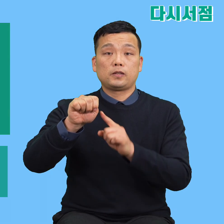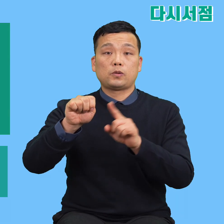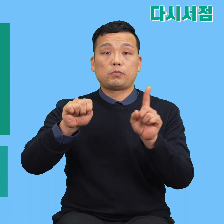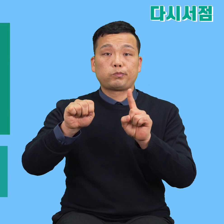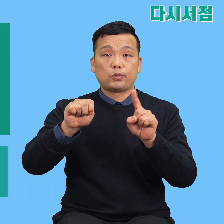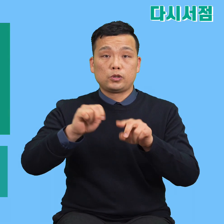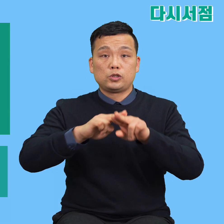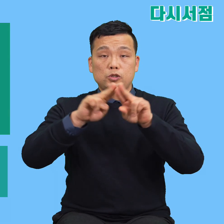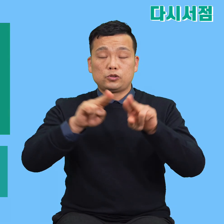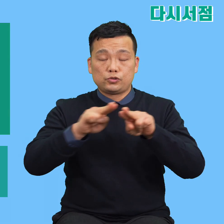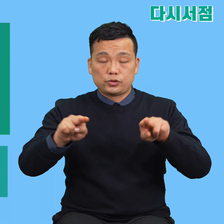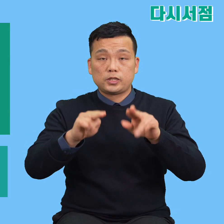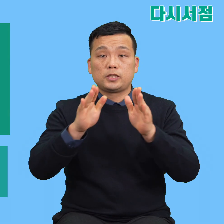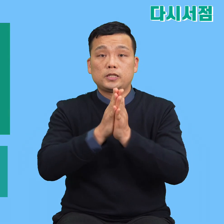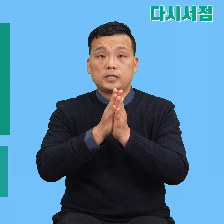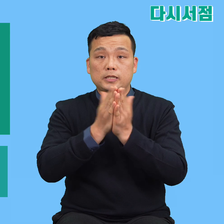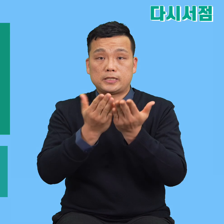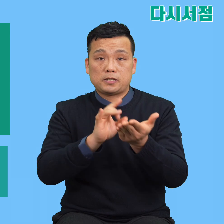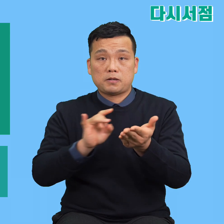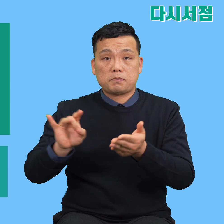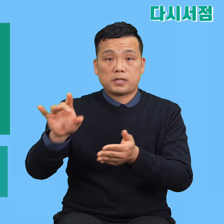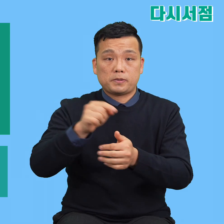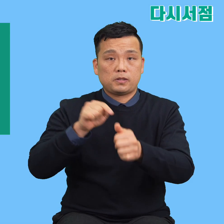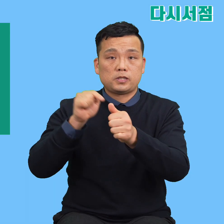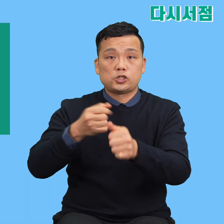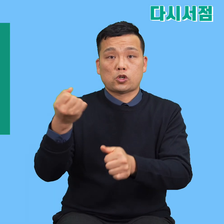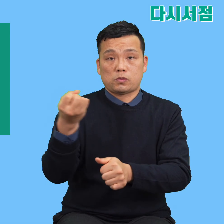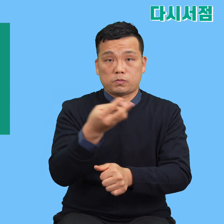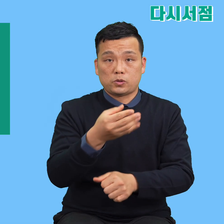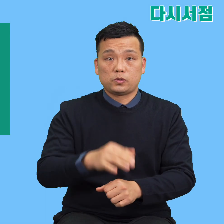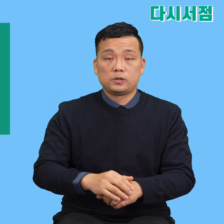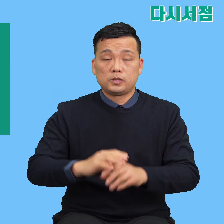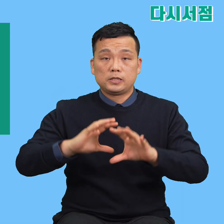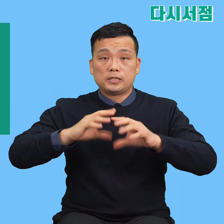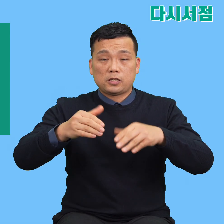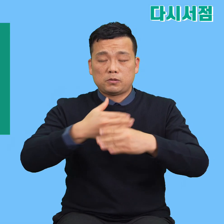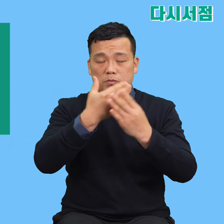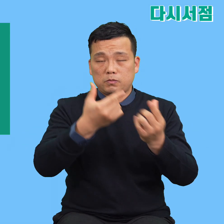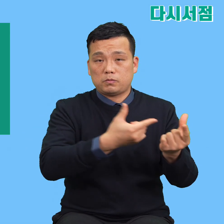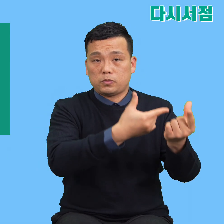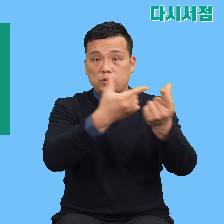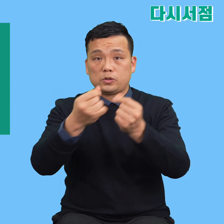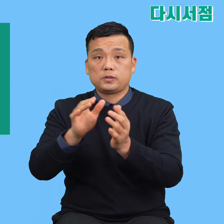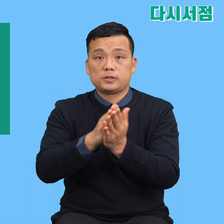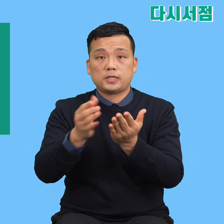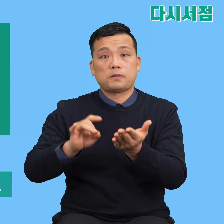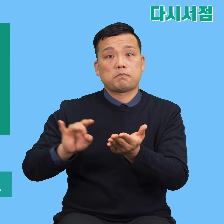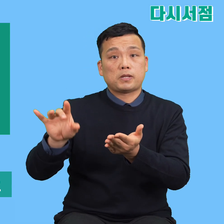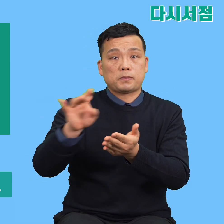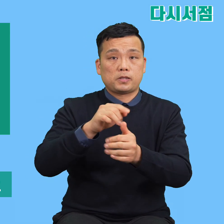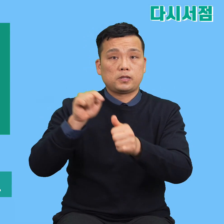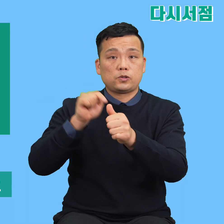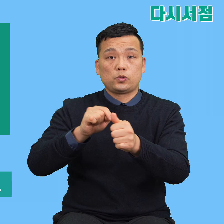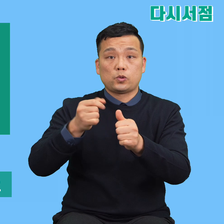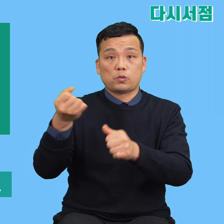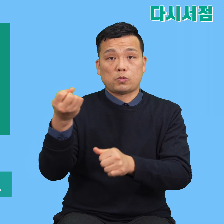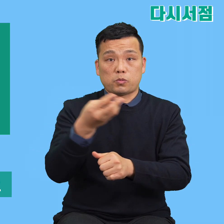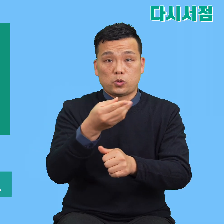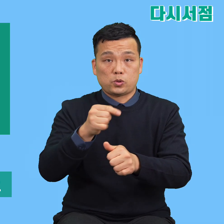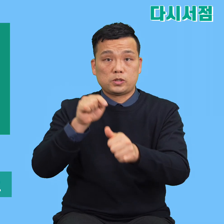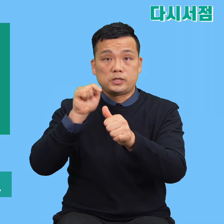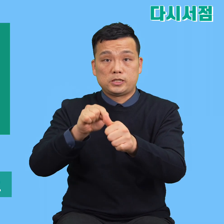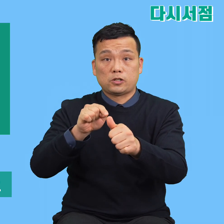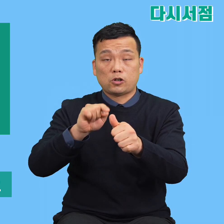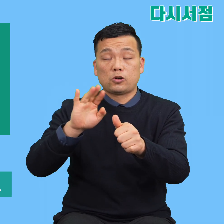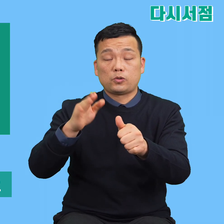ISBN이란 국제표준도서 번호입니다. 전 세계에 발행되는 모든 도서에는 고유번호가 붙게